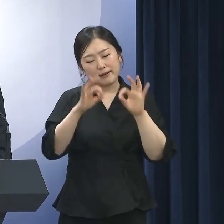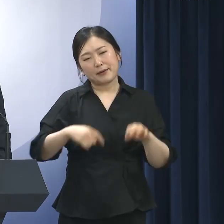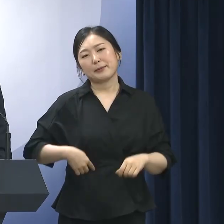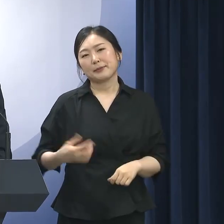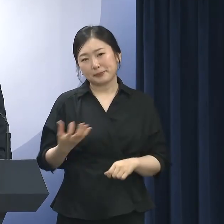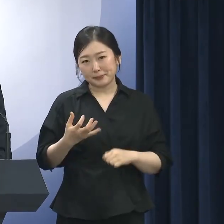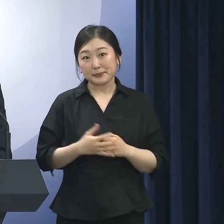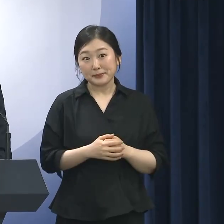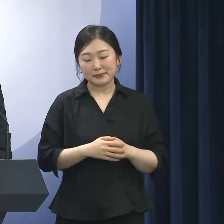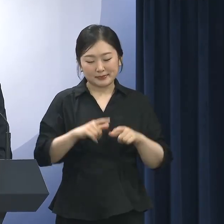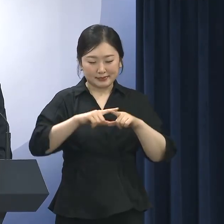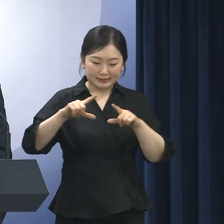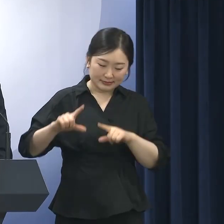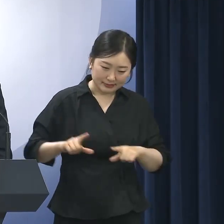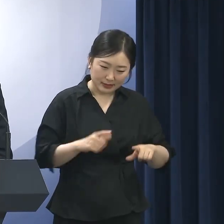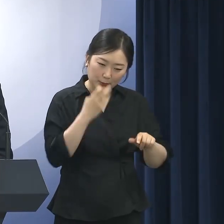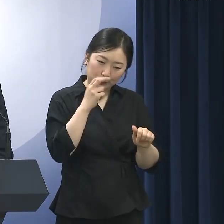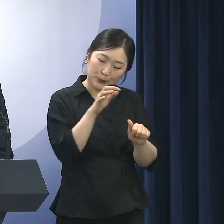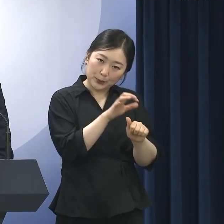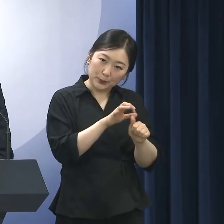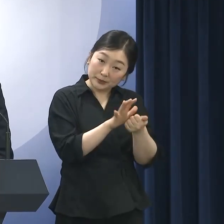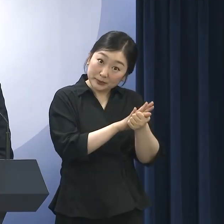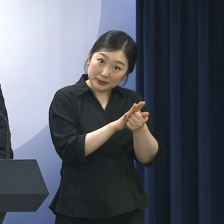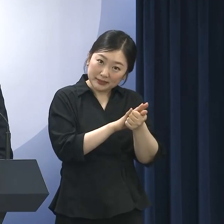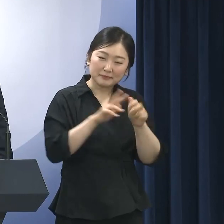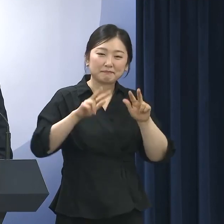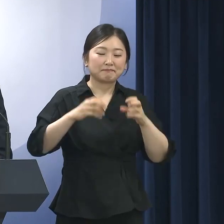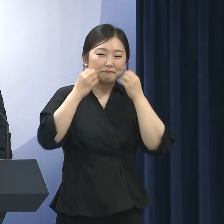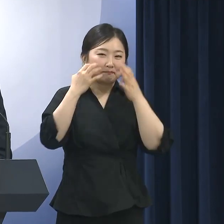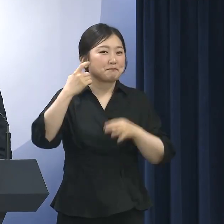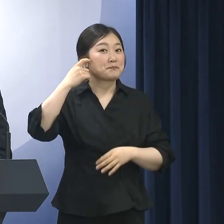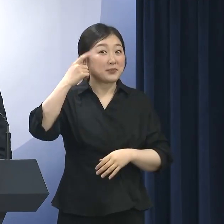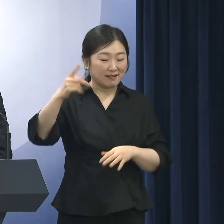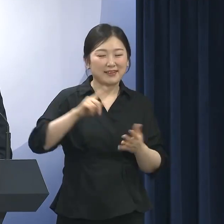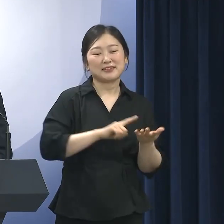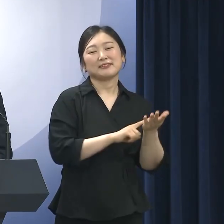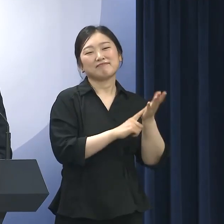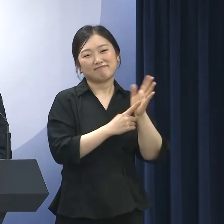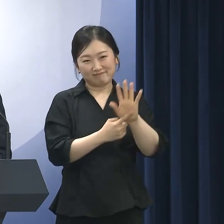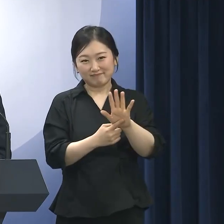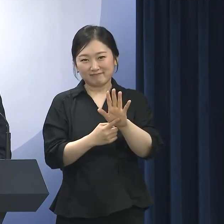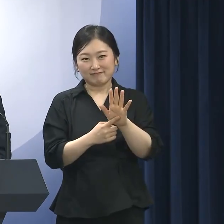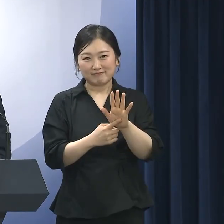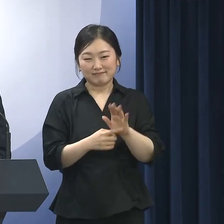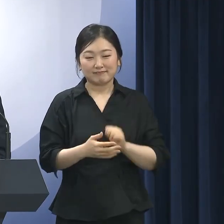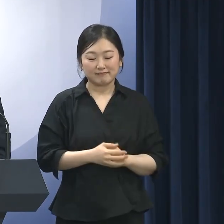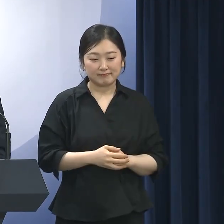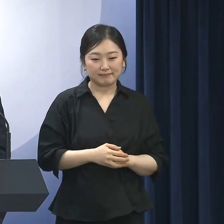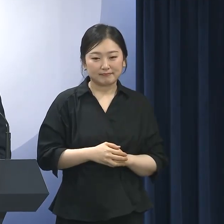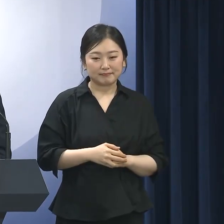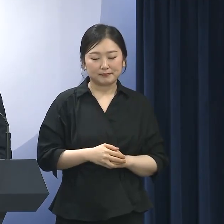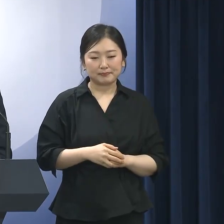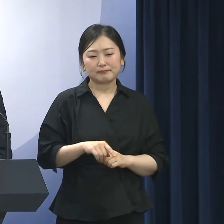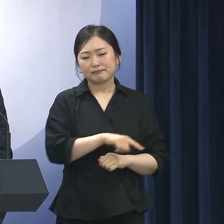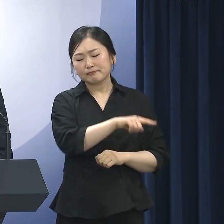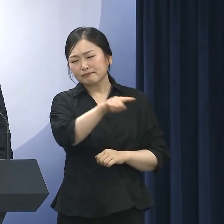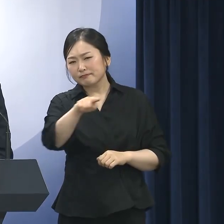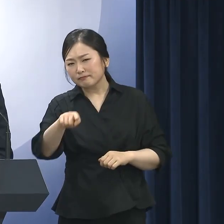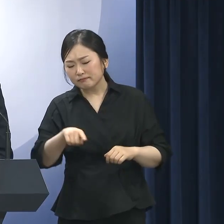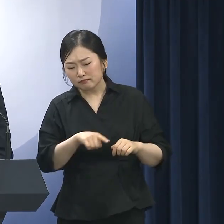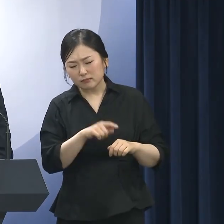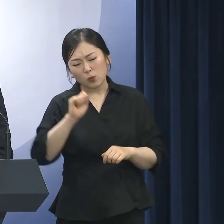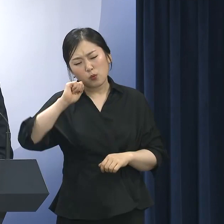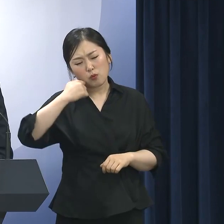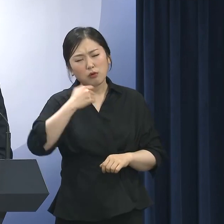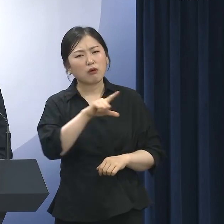돌봄 서비스를 개발해서 이달부터 한다는 그런 말씀을 드립니다. 그분들께서 가장 어려웠던 것은